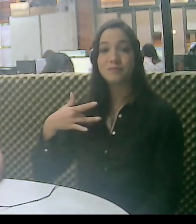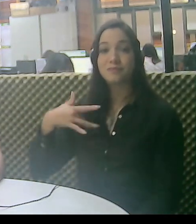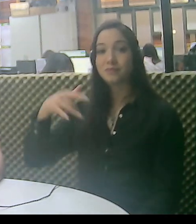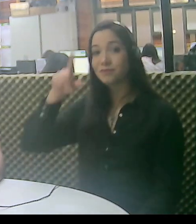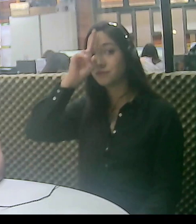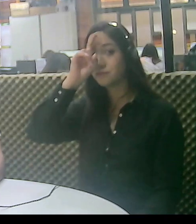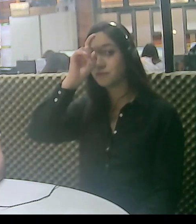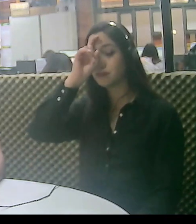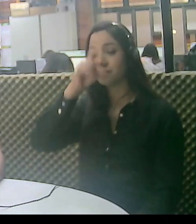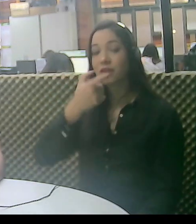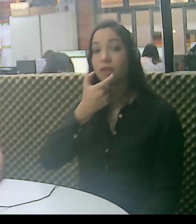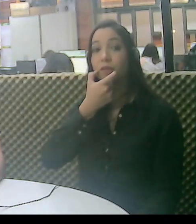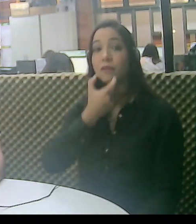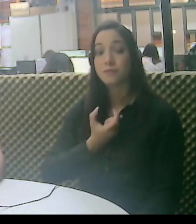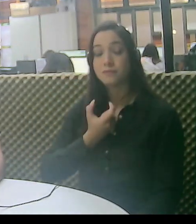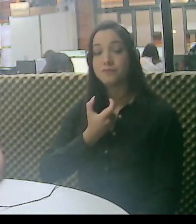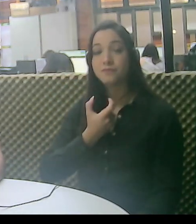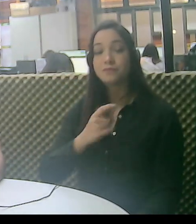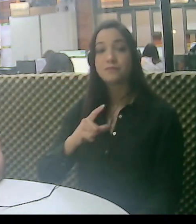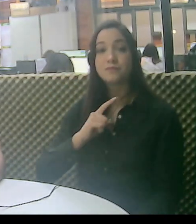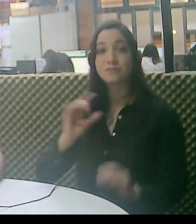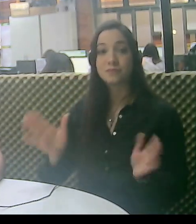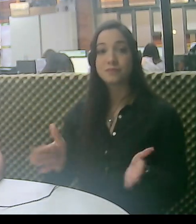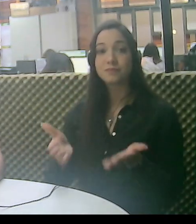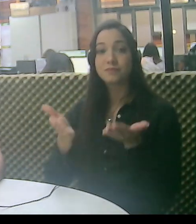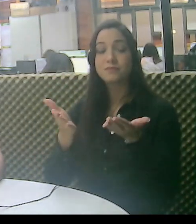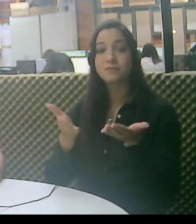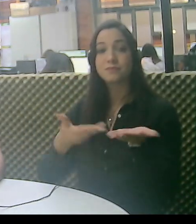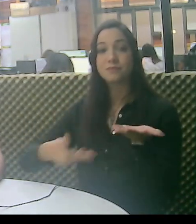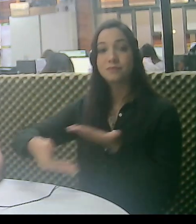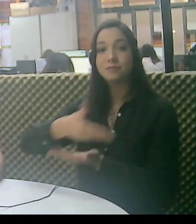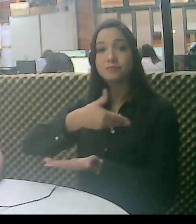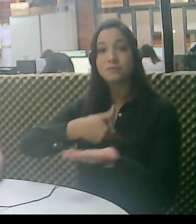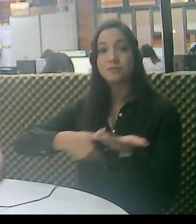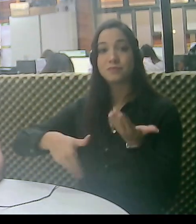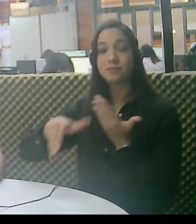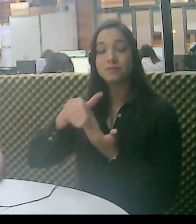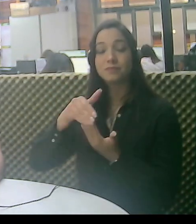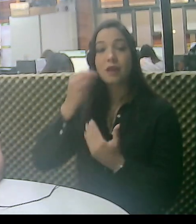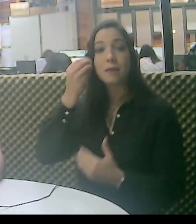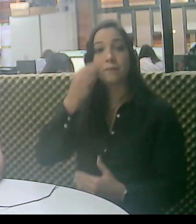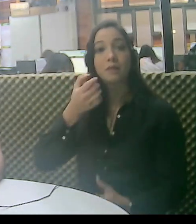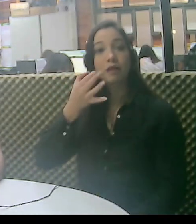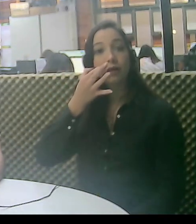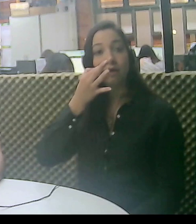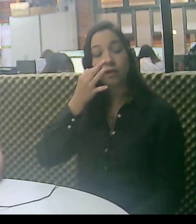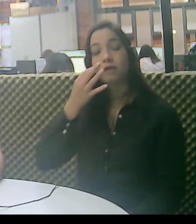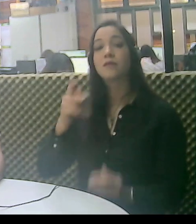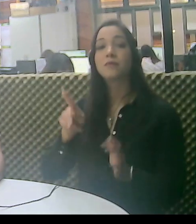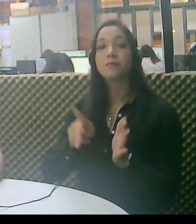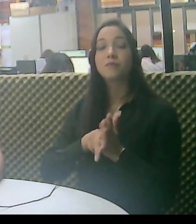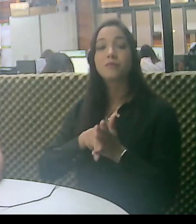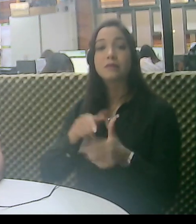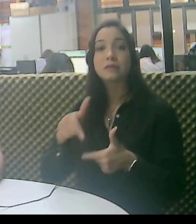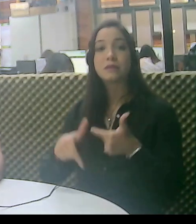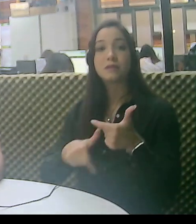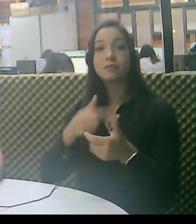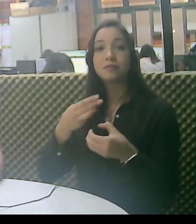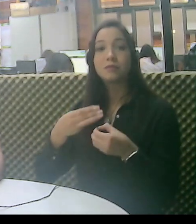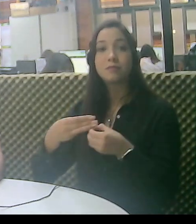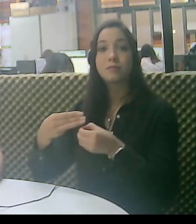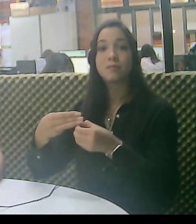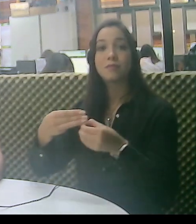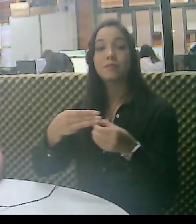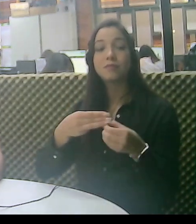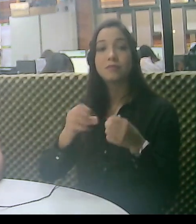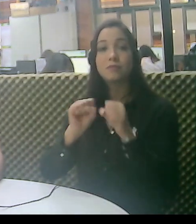Albert Einstein, a fim de promover e compartilhar as experiências e evidências sobre as boas práticas desenvolvidas pelos municípios